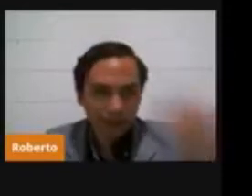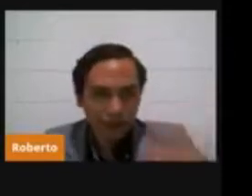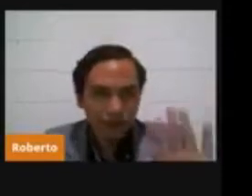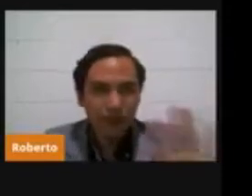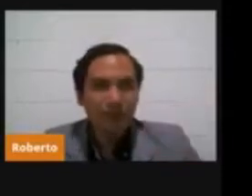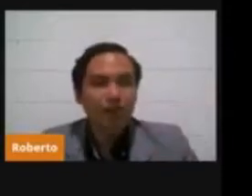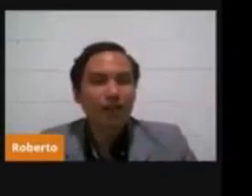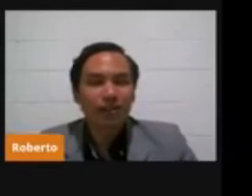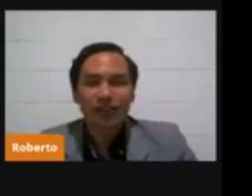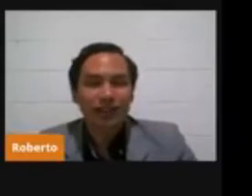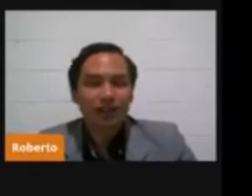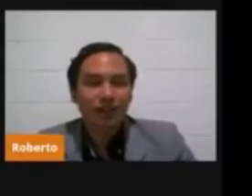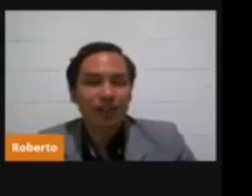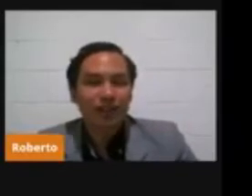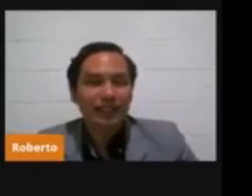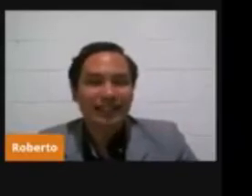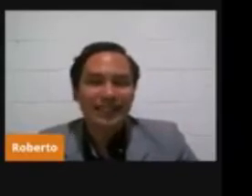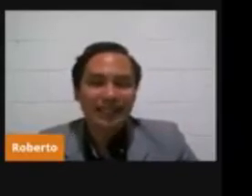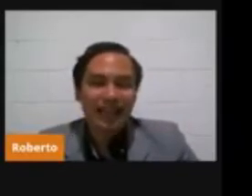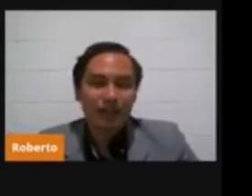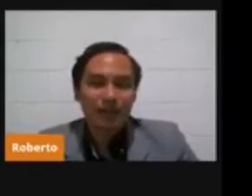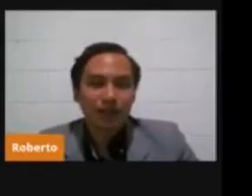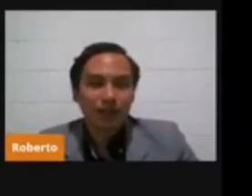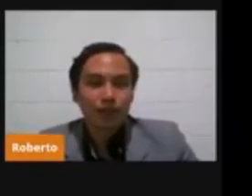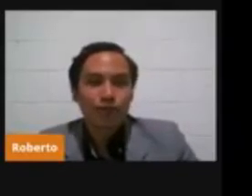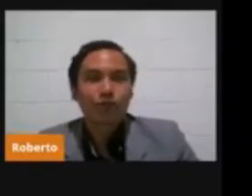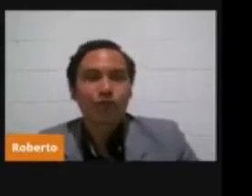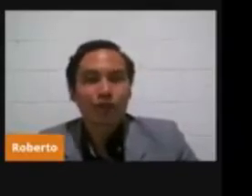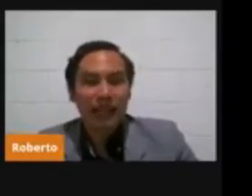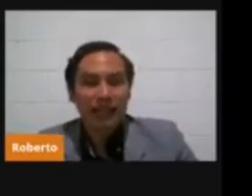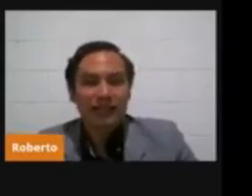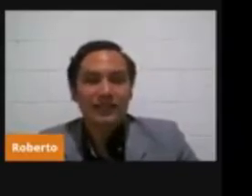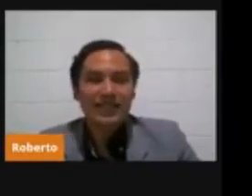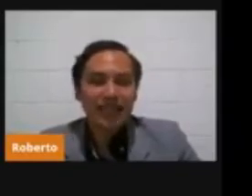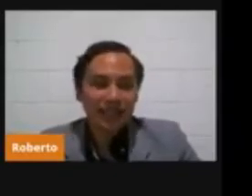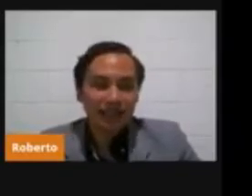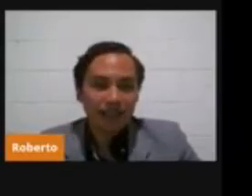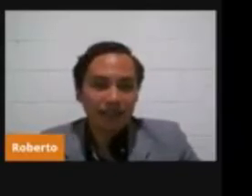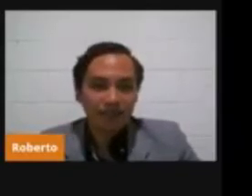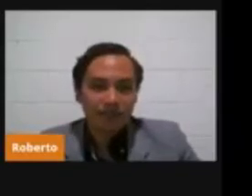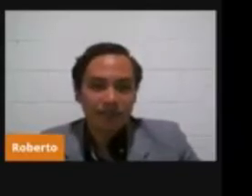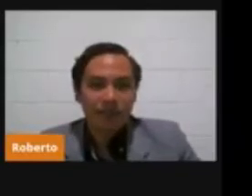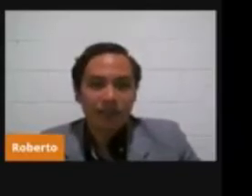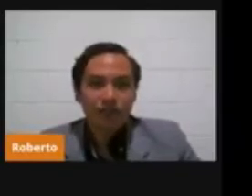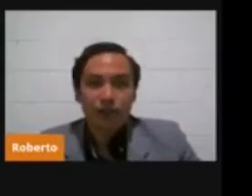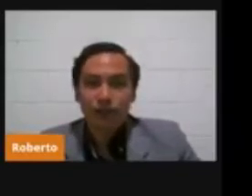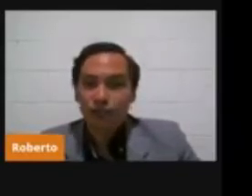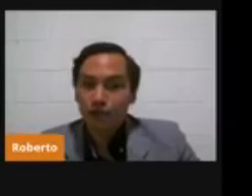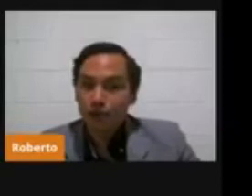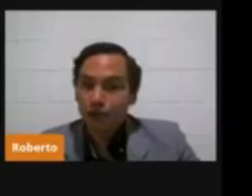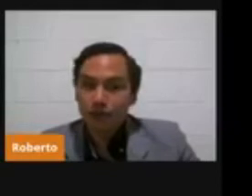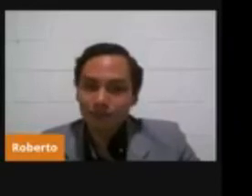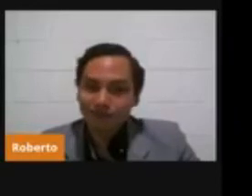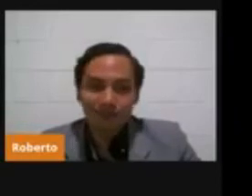Vamos a ir viendo esto, por ejemplo, los incorrectos. Primero, retrasado, subnormal, deficiente,